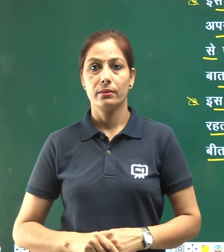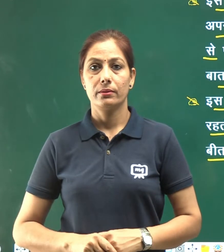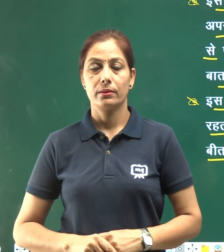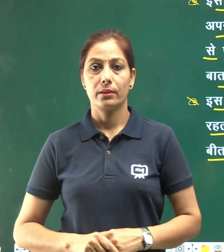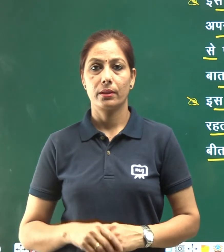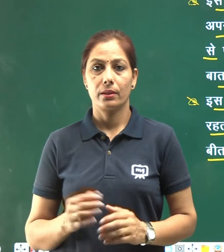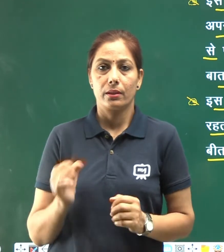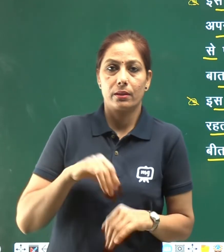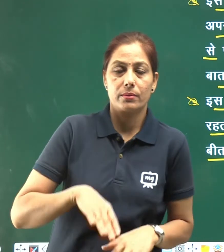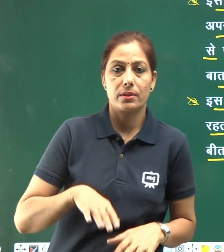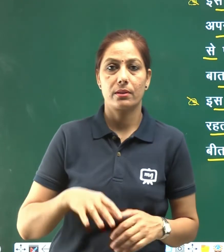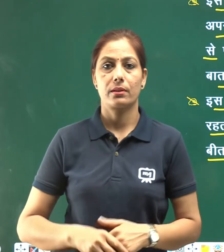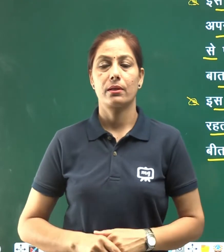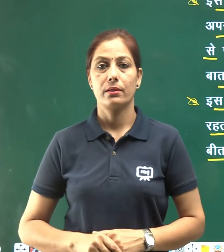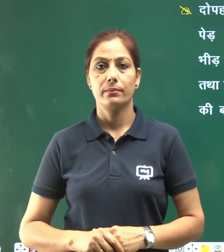दबा रहता है।